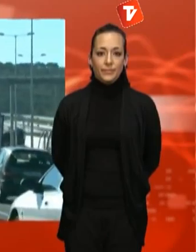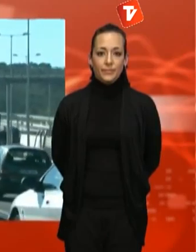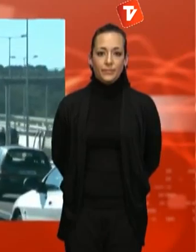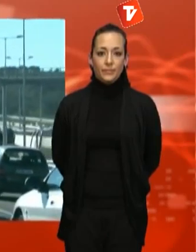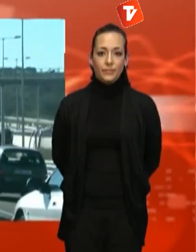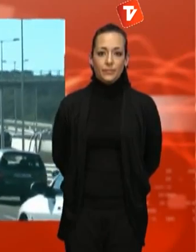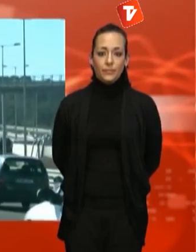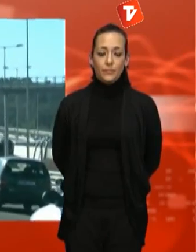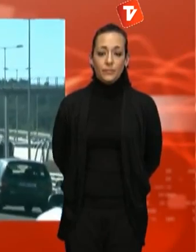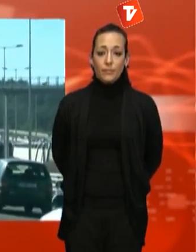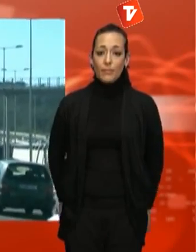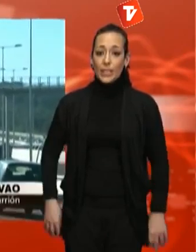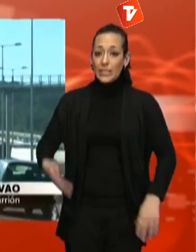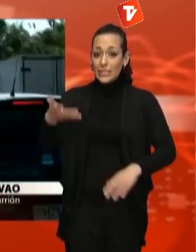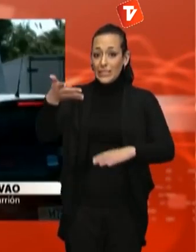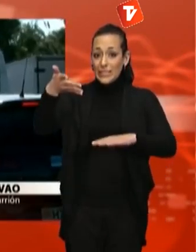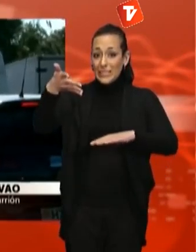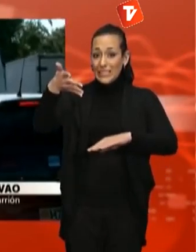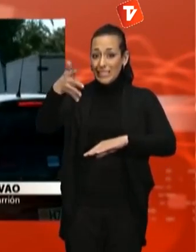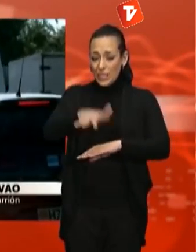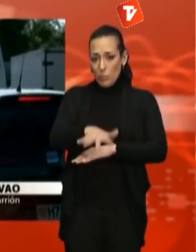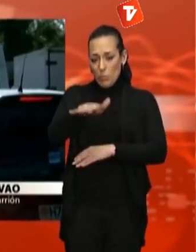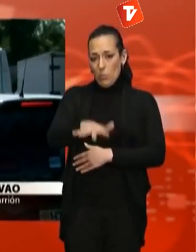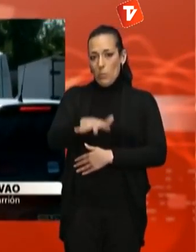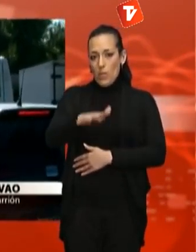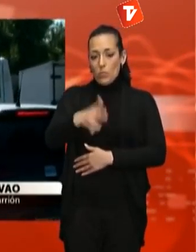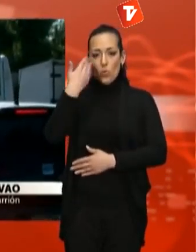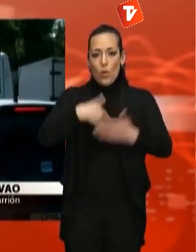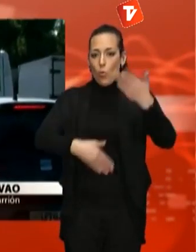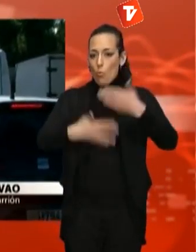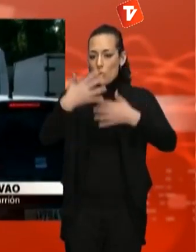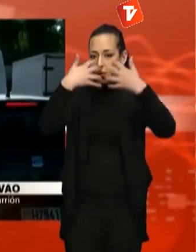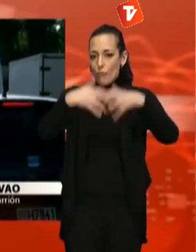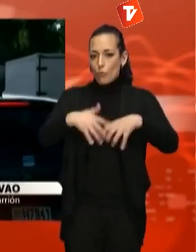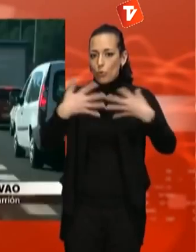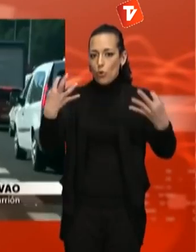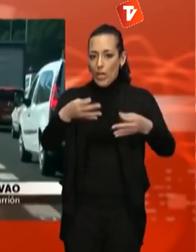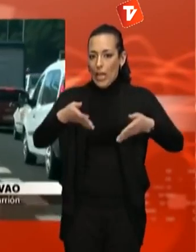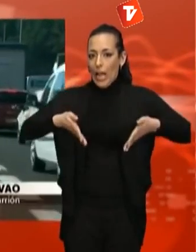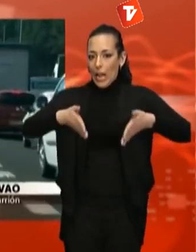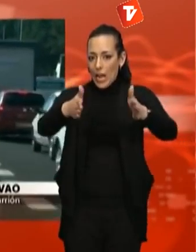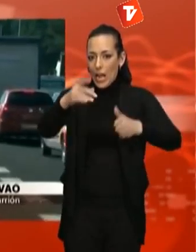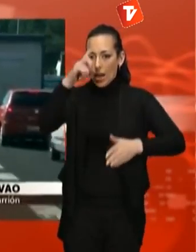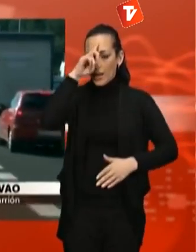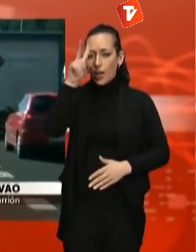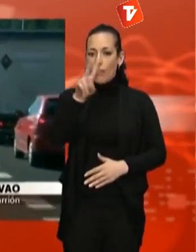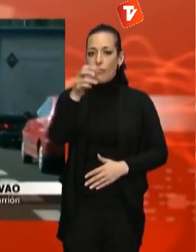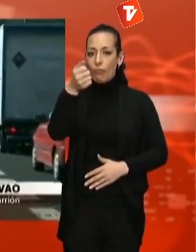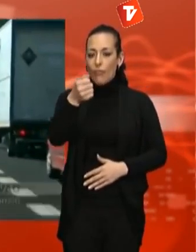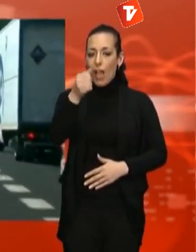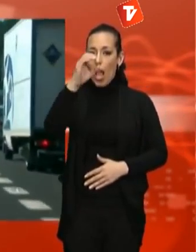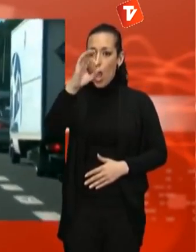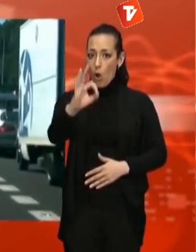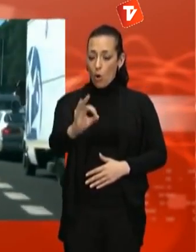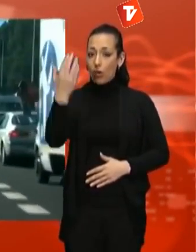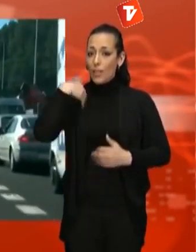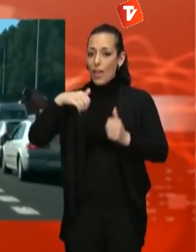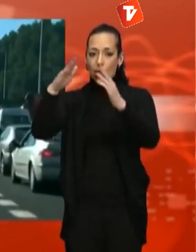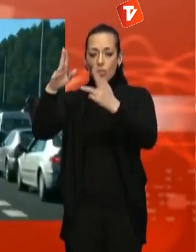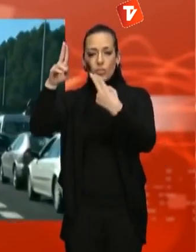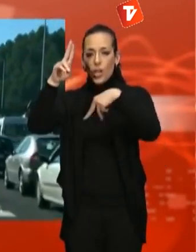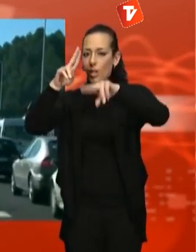Cinc mesos després de l'entrada en funcionament del carril Busbau, la Generalitat aplicarà canvis per potenciar-ne l'ús. Així, a